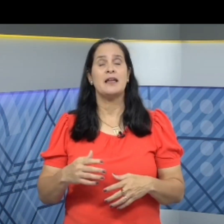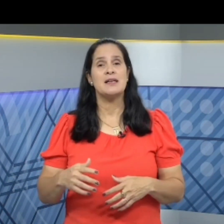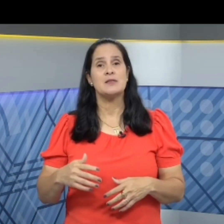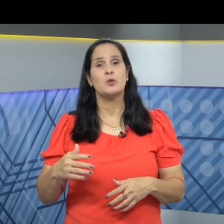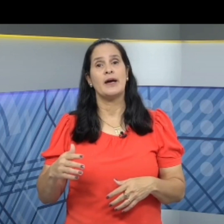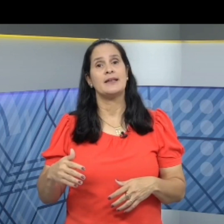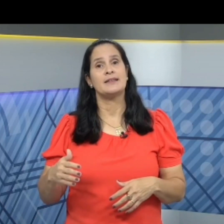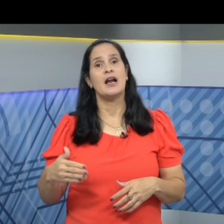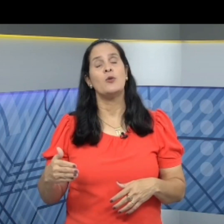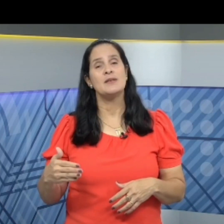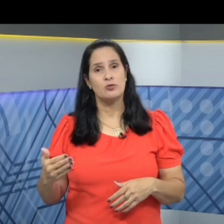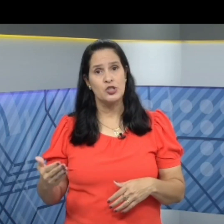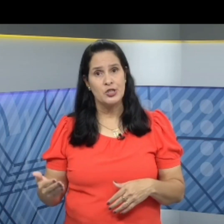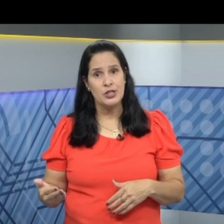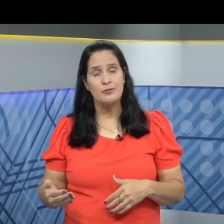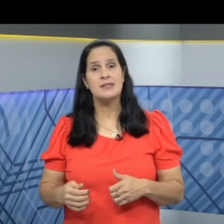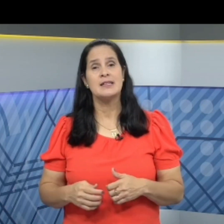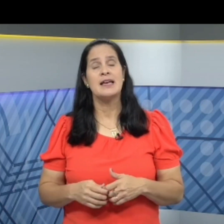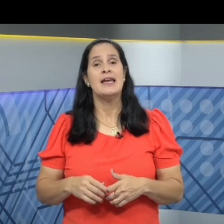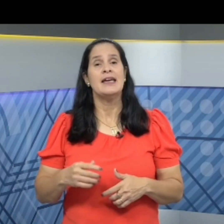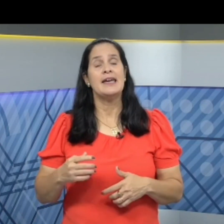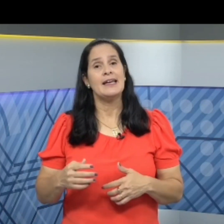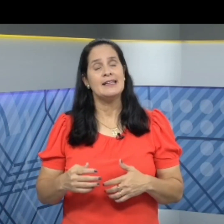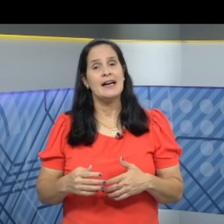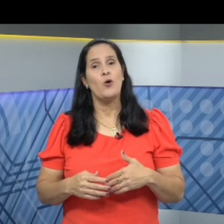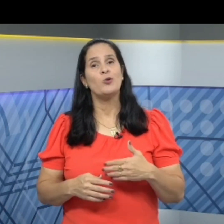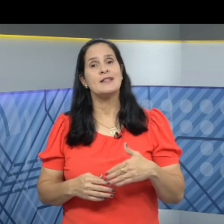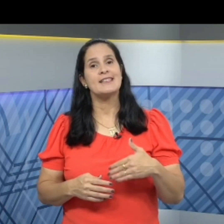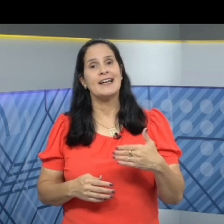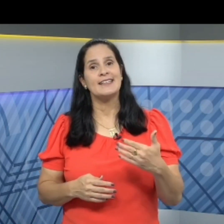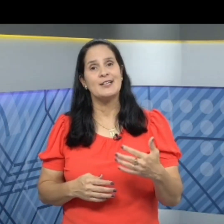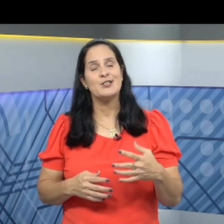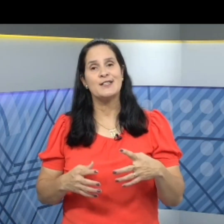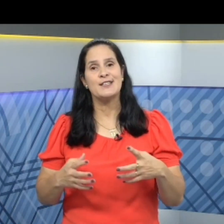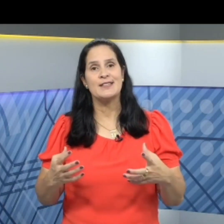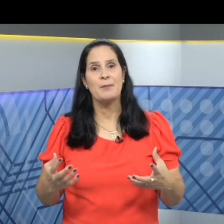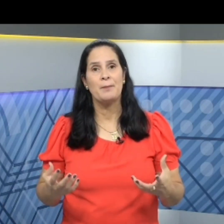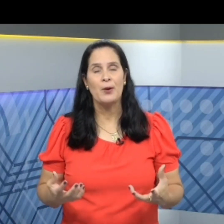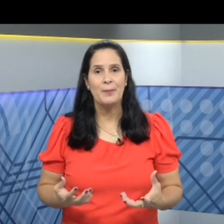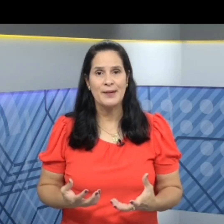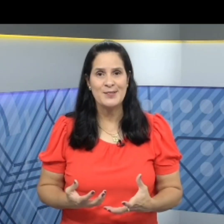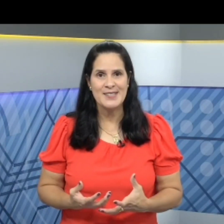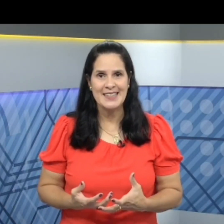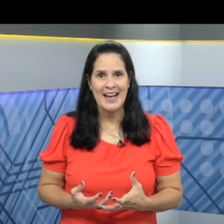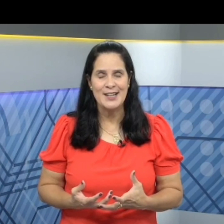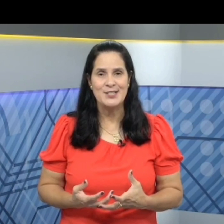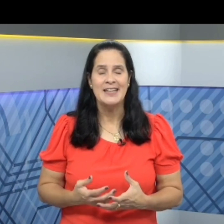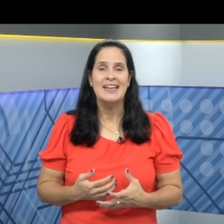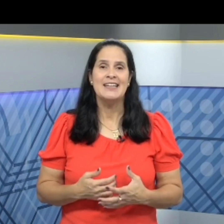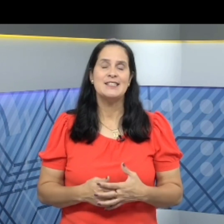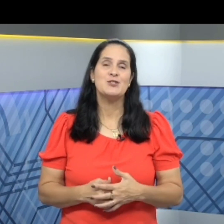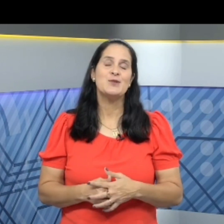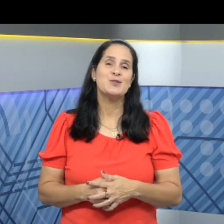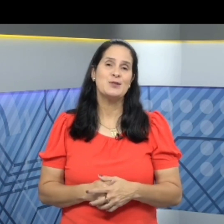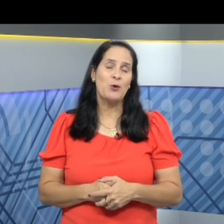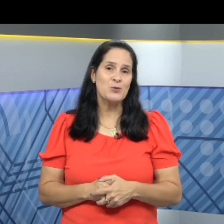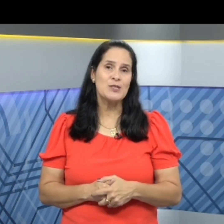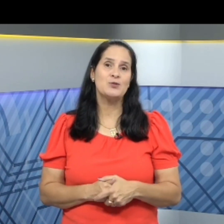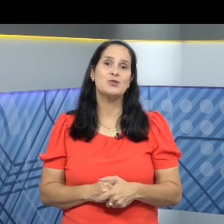mesmo traumas auditivos e ainda outras características da nossa própria sociedade. Existem alguns estudos